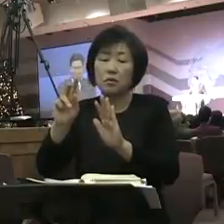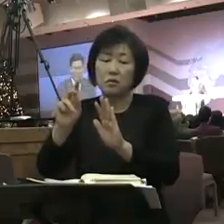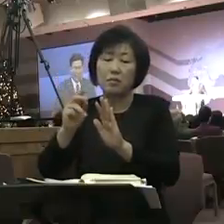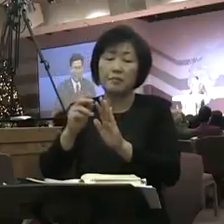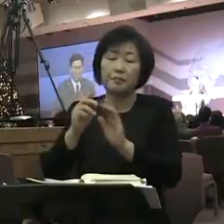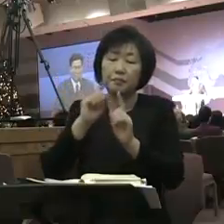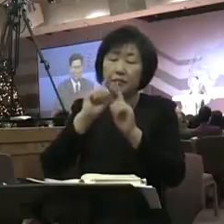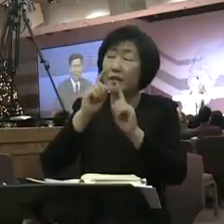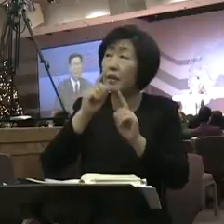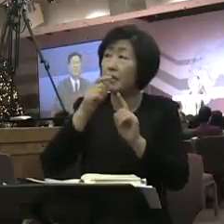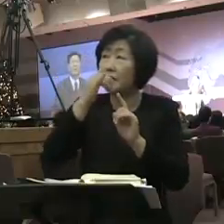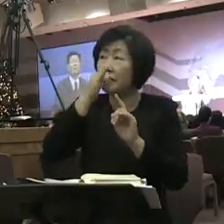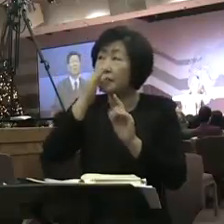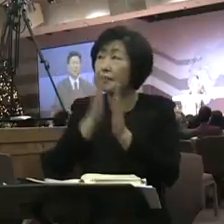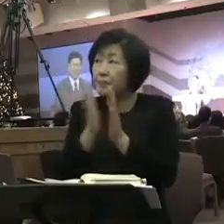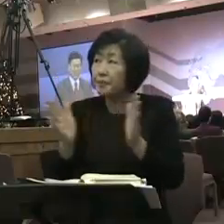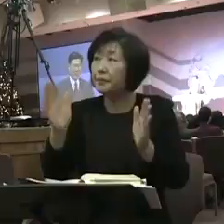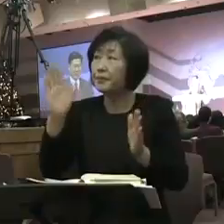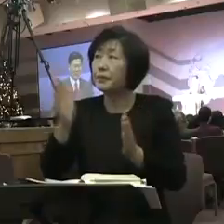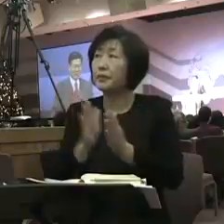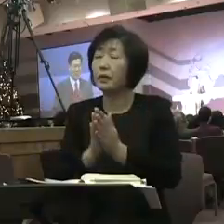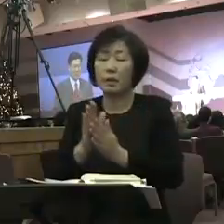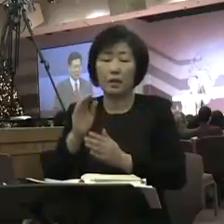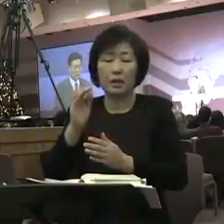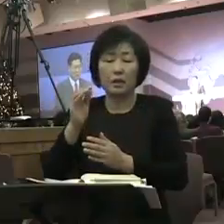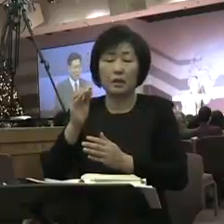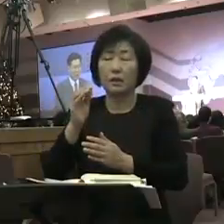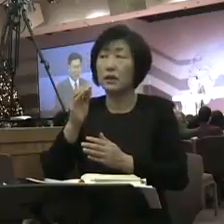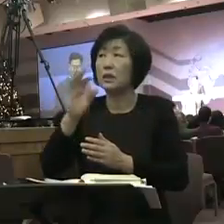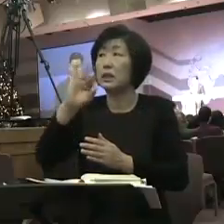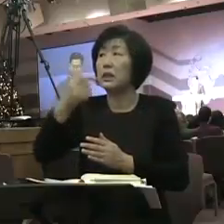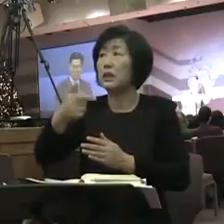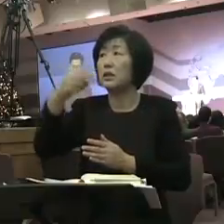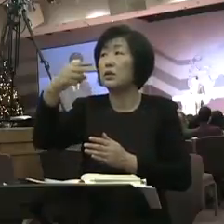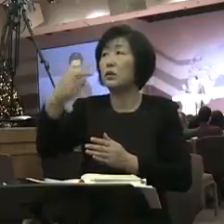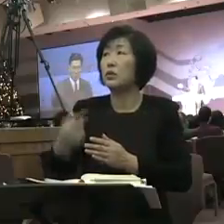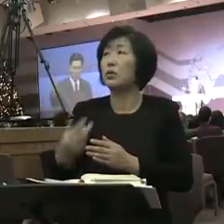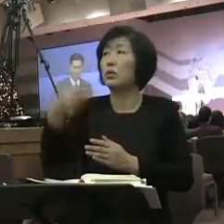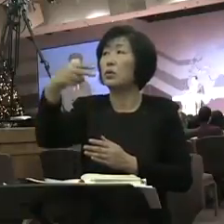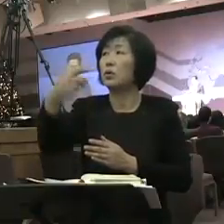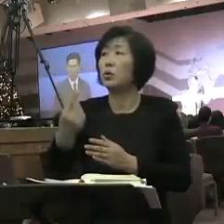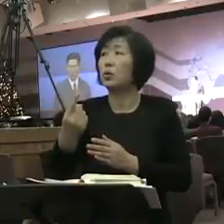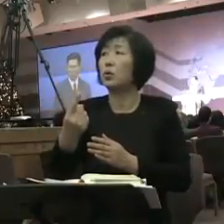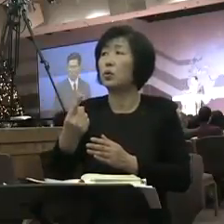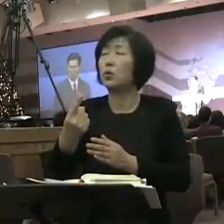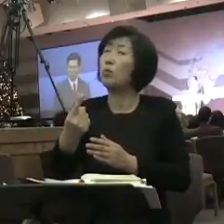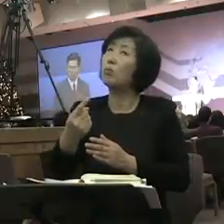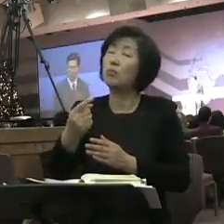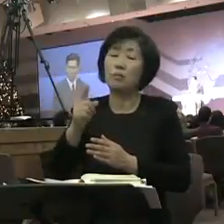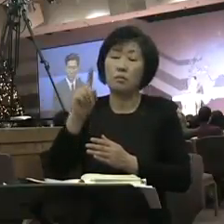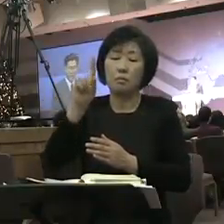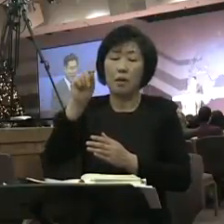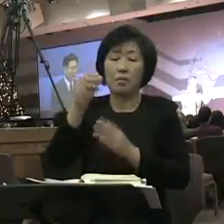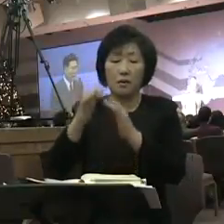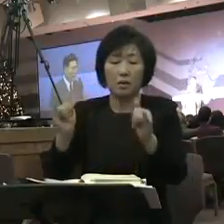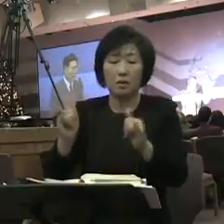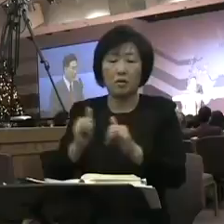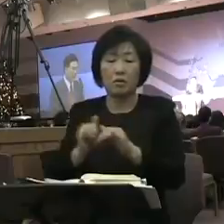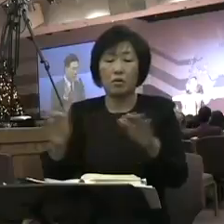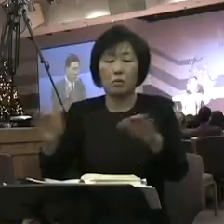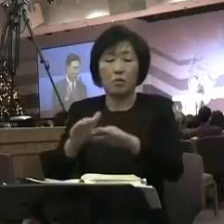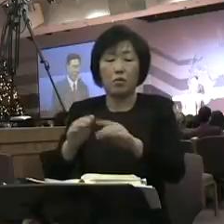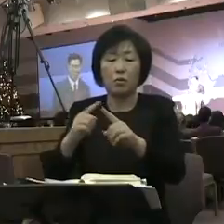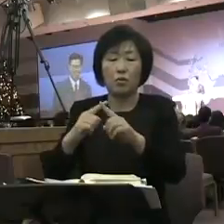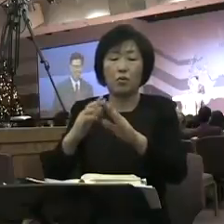인도네시아 자카르타에 마와시아라는 교회가 있어요. 야곱 나와의 목사님, 10,000명이 넘는 교회입니다. 한국에